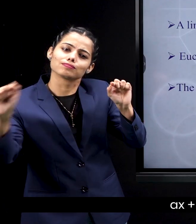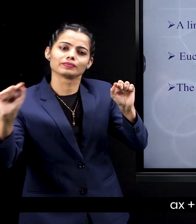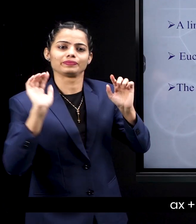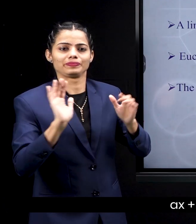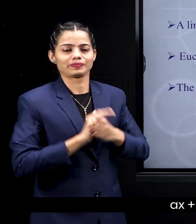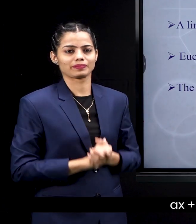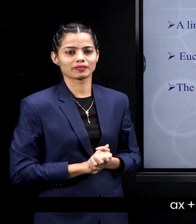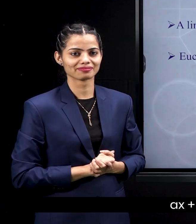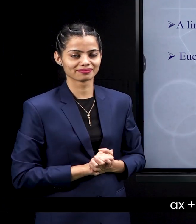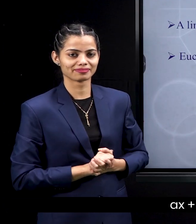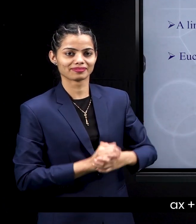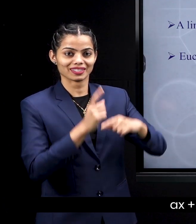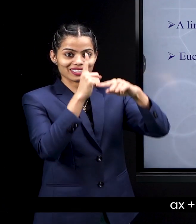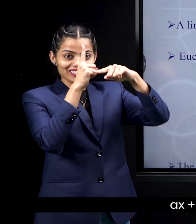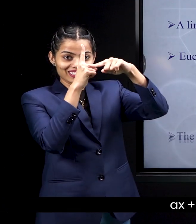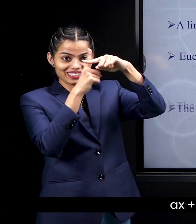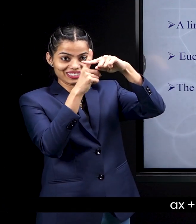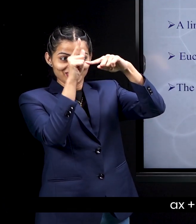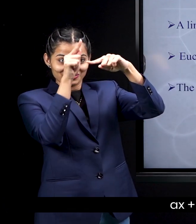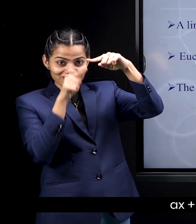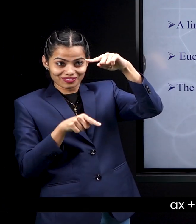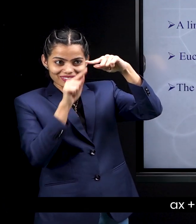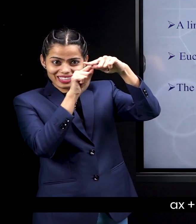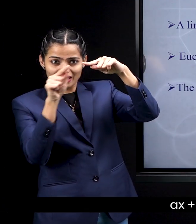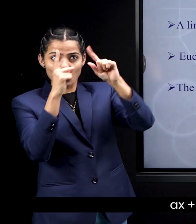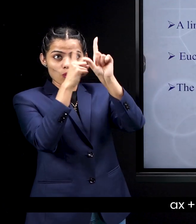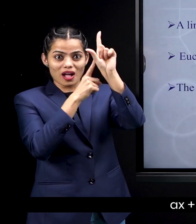இது ax கூட்டல் by ஈடு c என்ற